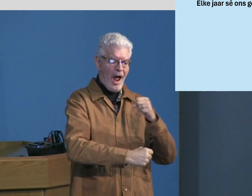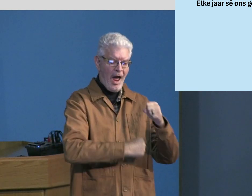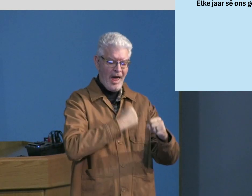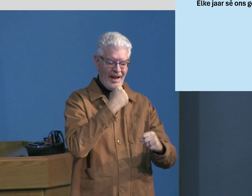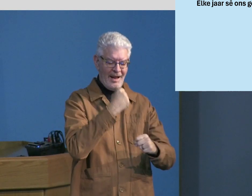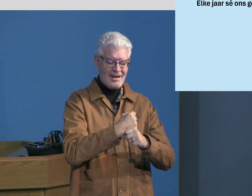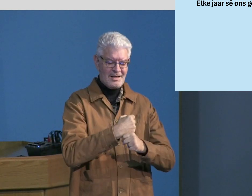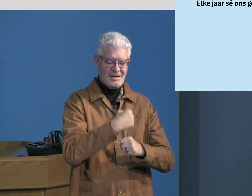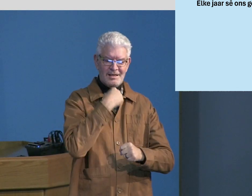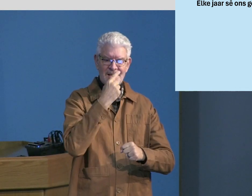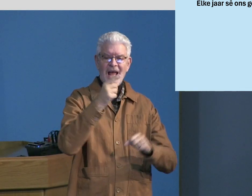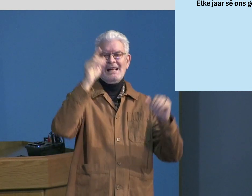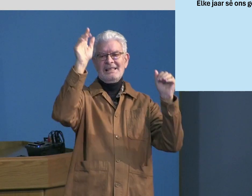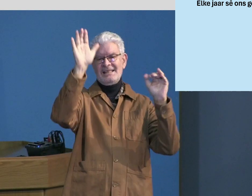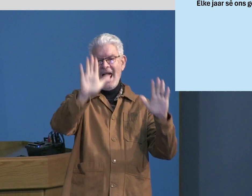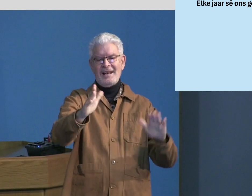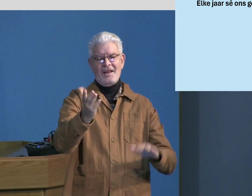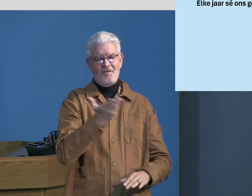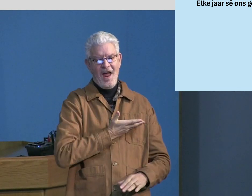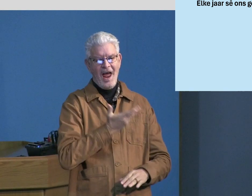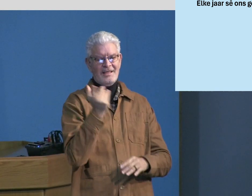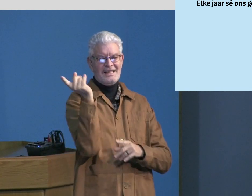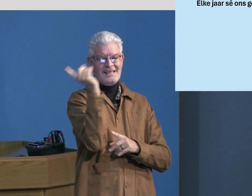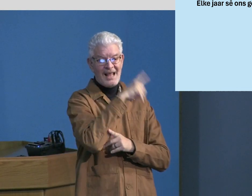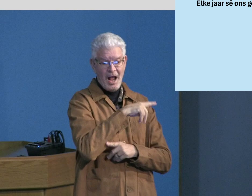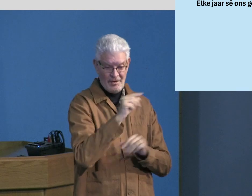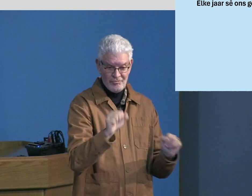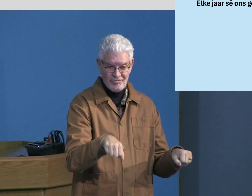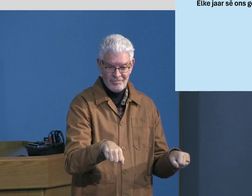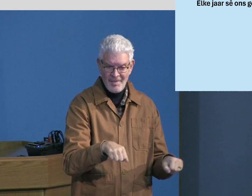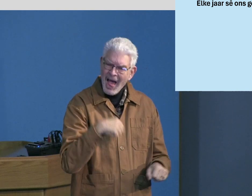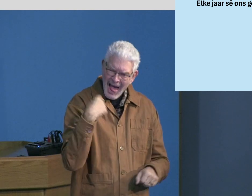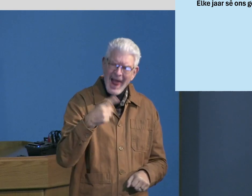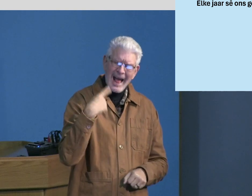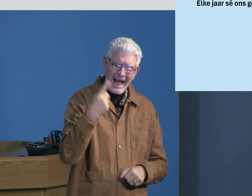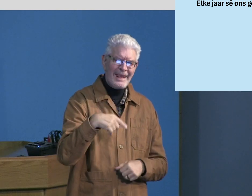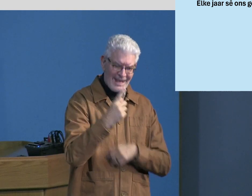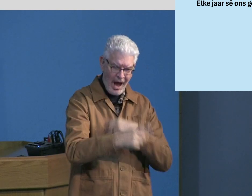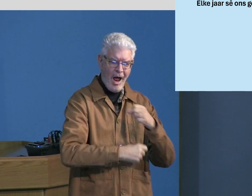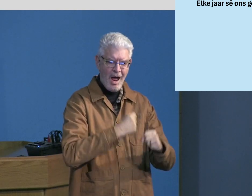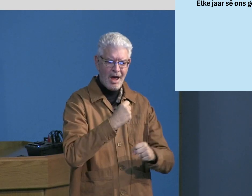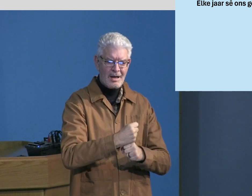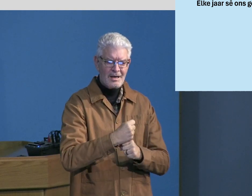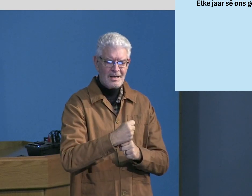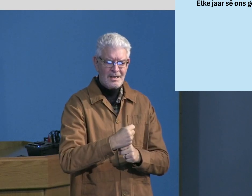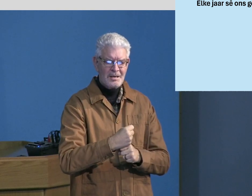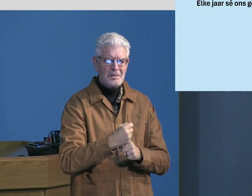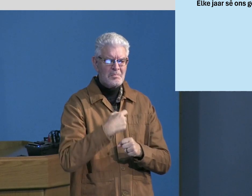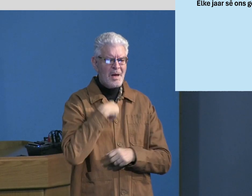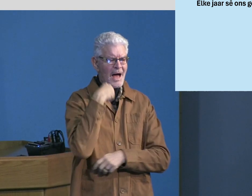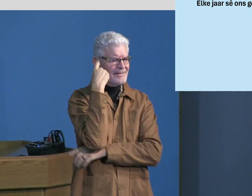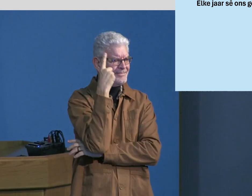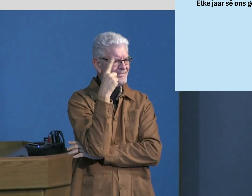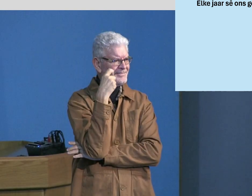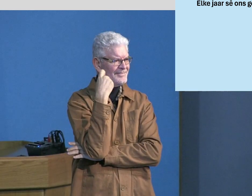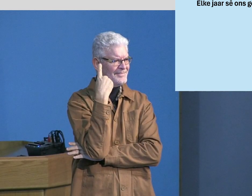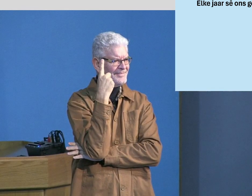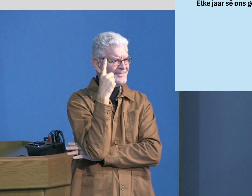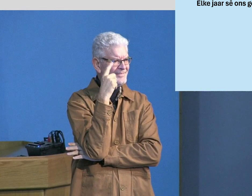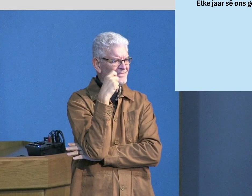Elke jaar sal ons sê, geseënde Vadersdag, né? Elke jaar doen ons dit. Maar nou wonder